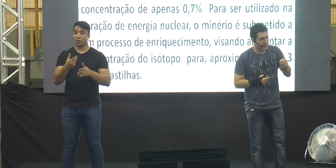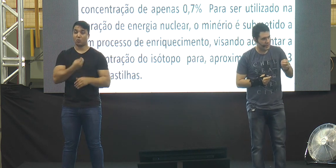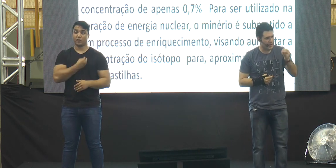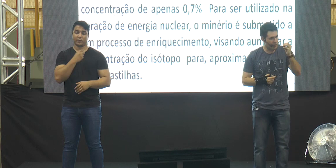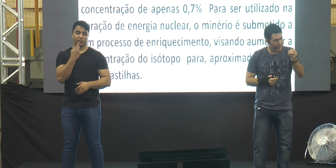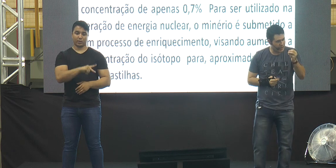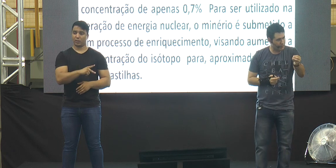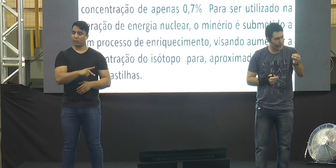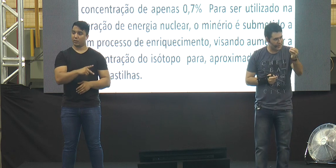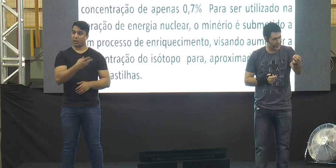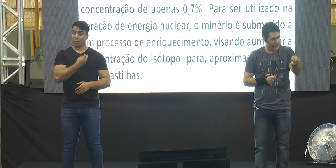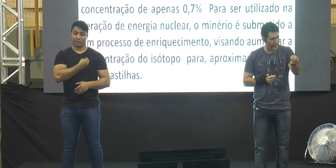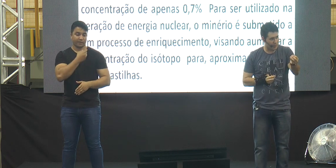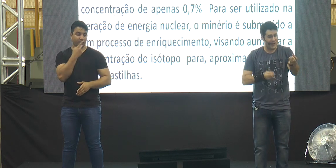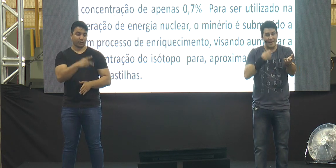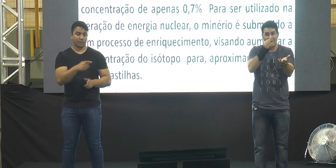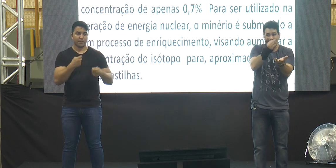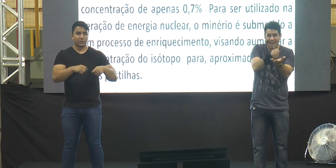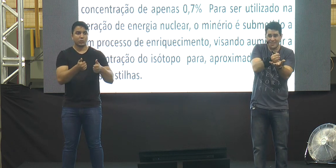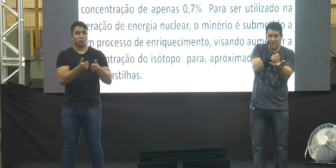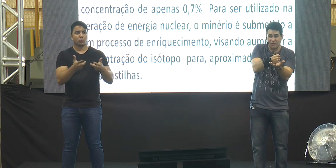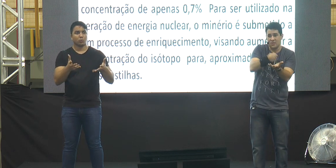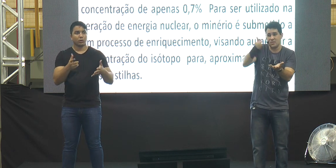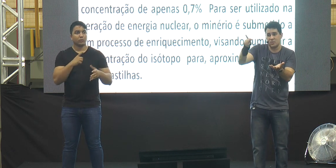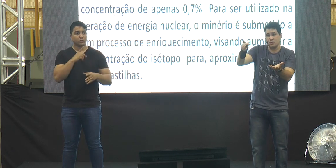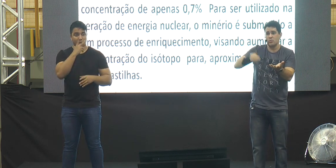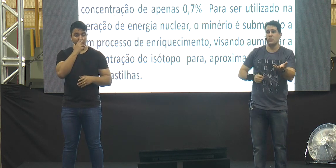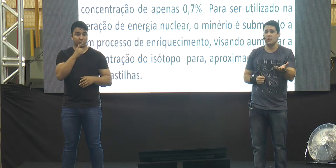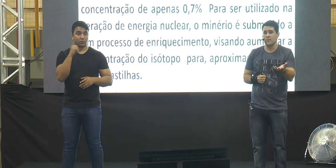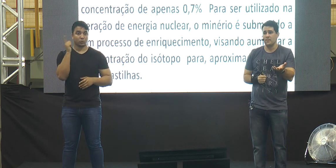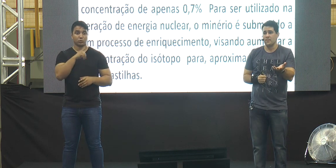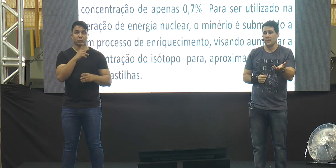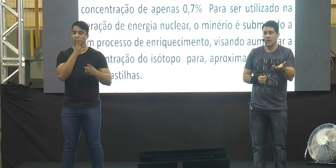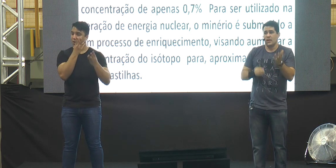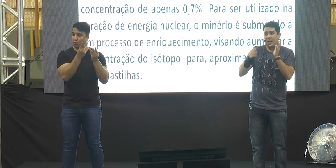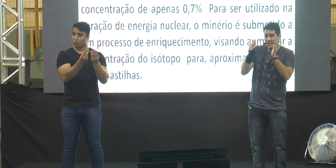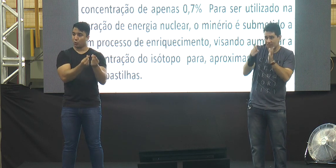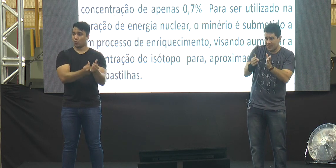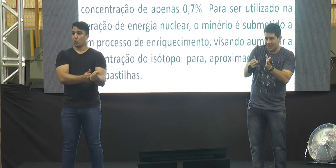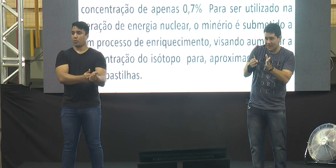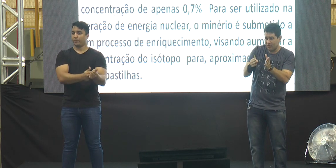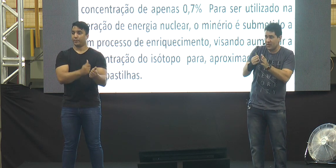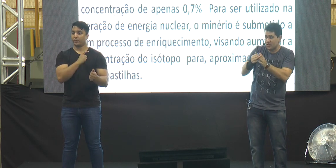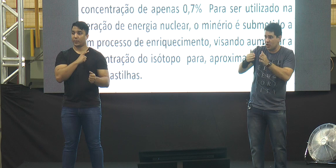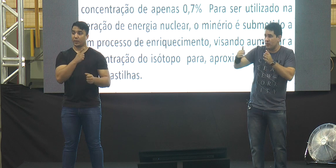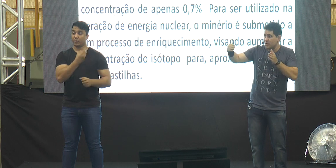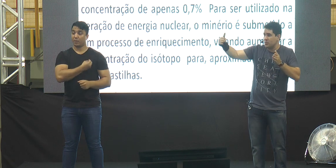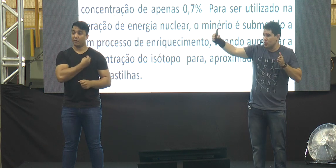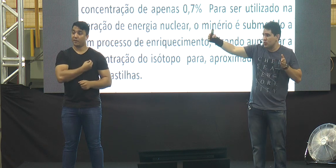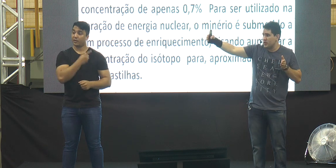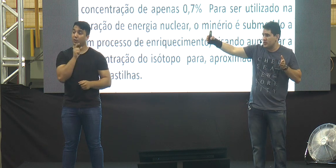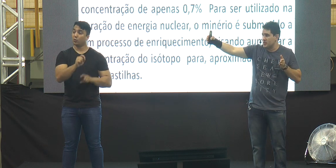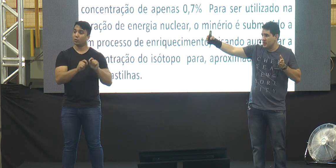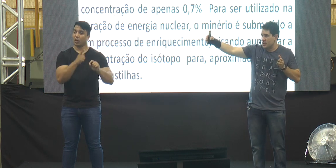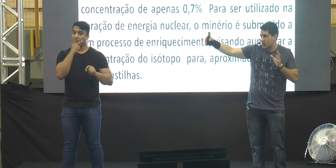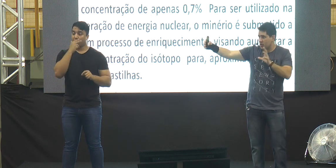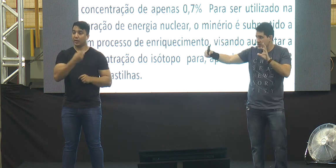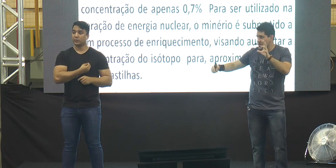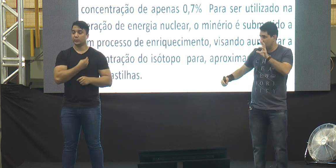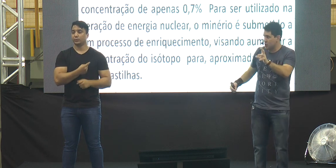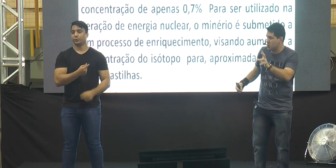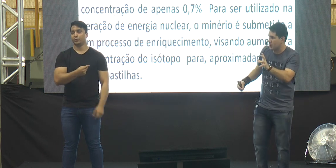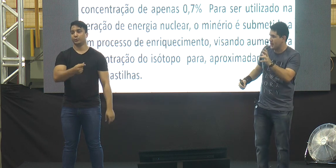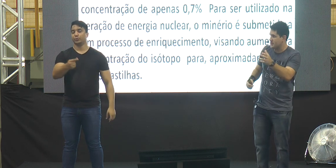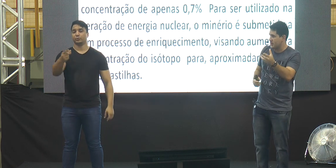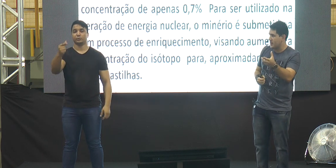de meia-vida é o tempo necessário para que a metade da vida seja consumida. E essa metade da vida geralmente é muito grande. Então